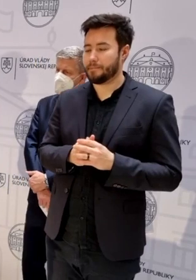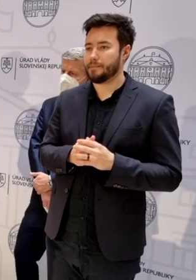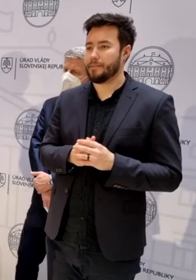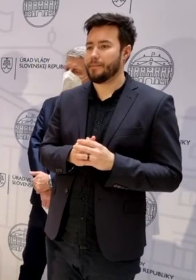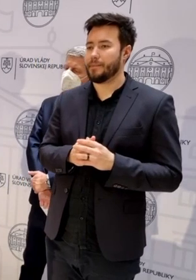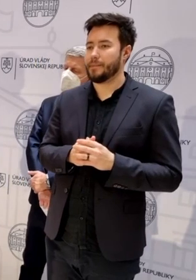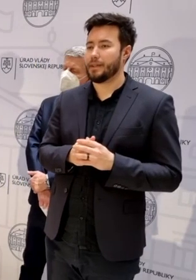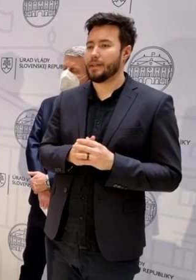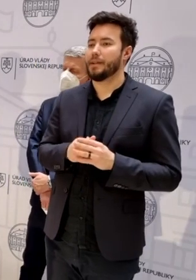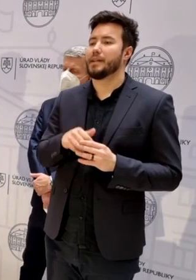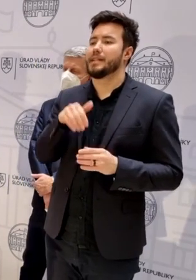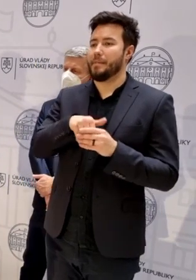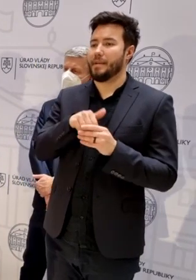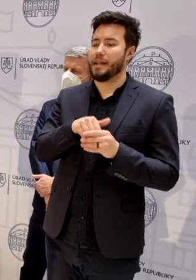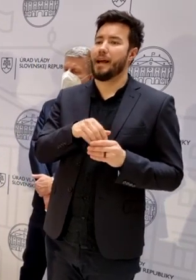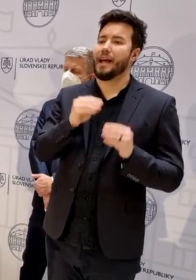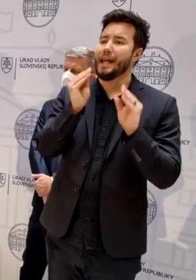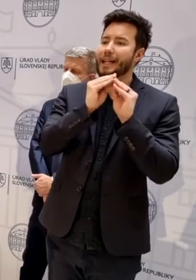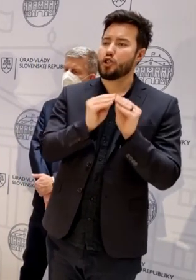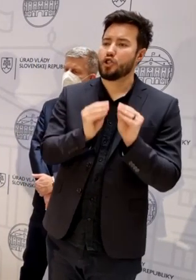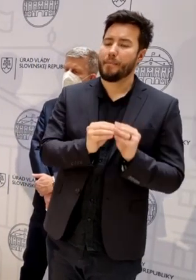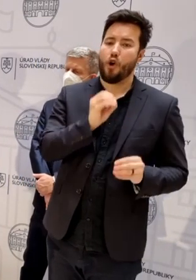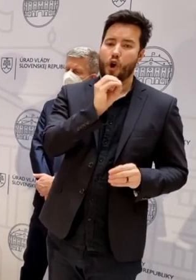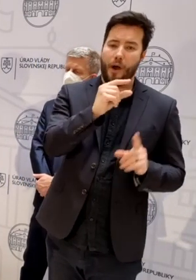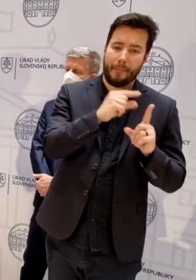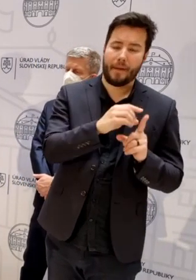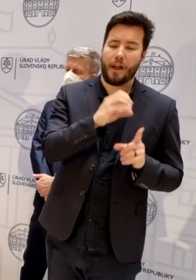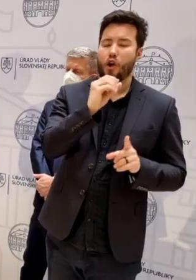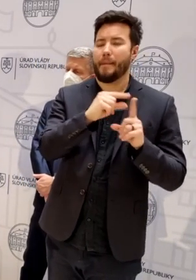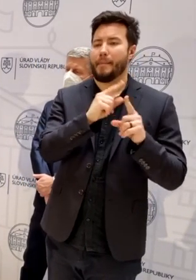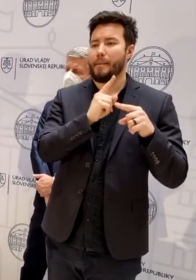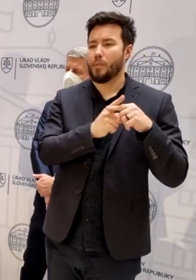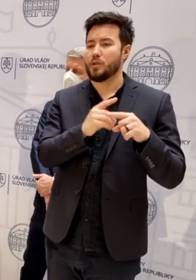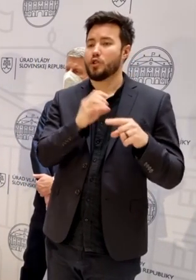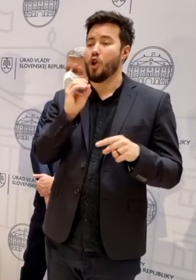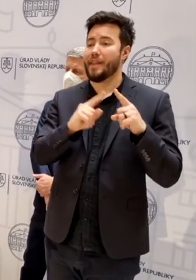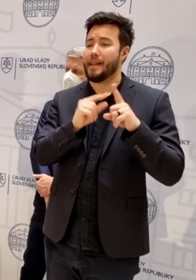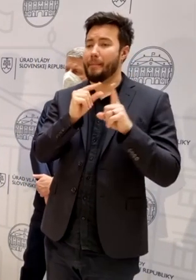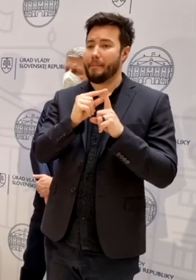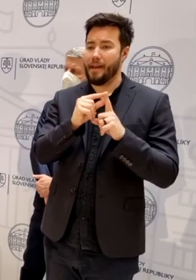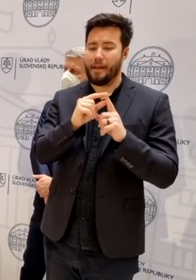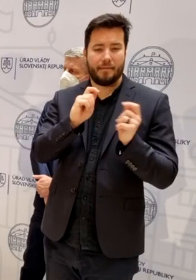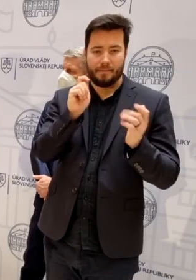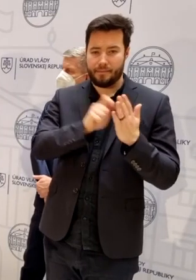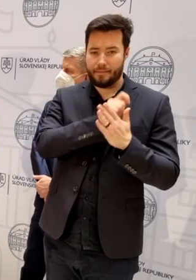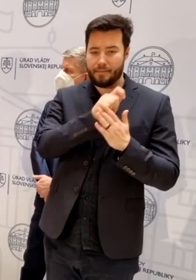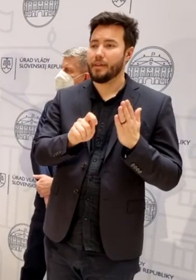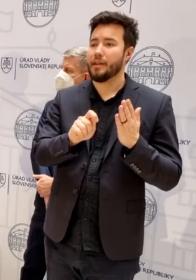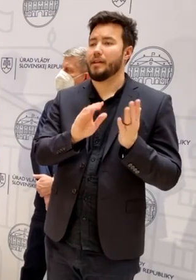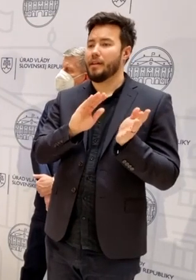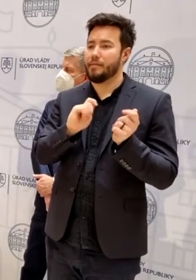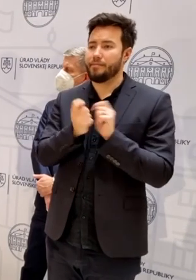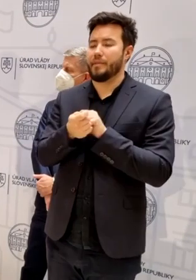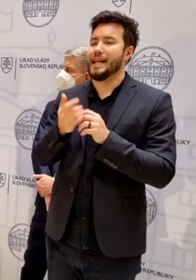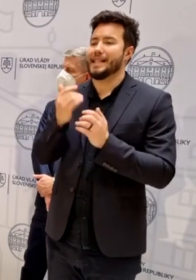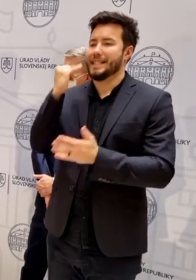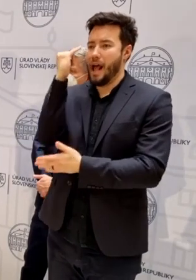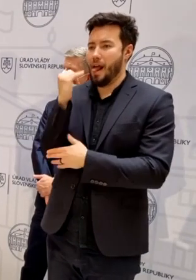zrušeniu alebo prechodu z režimov OP, OP+, OTP do režimu základ. Čiže by